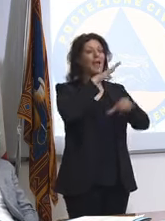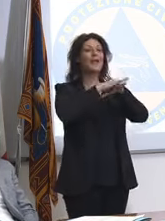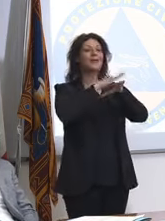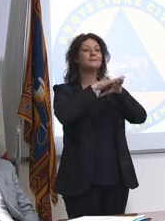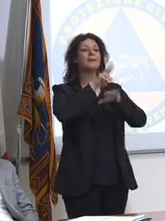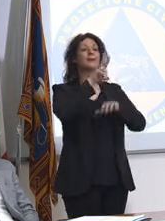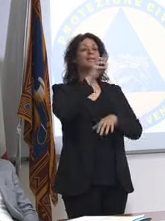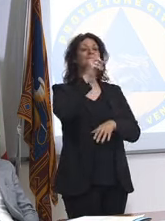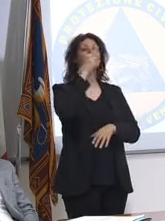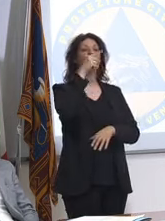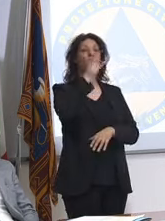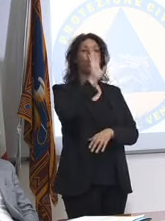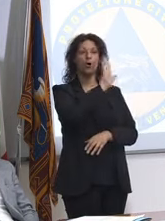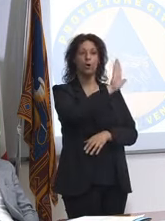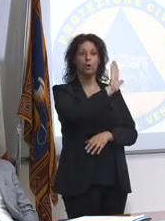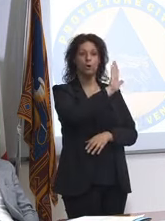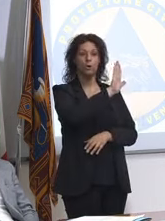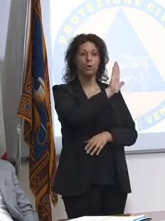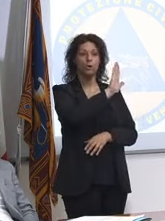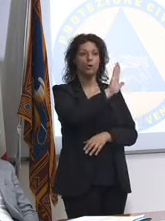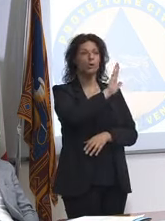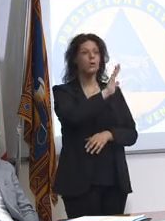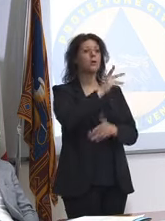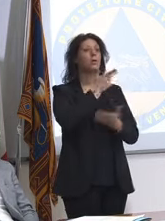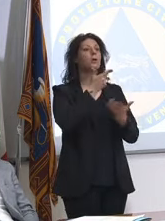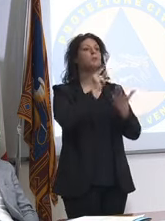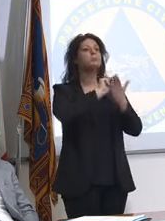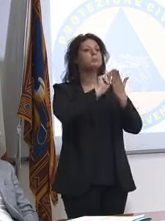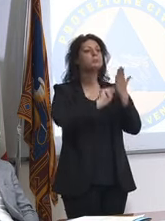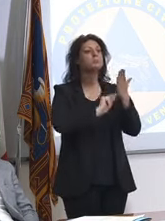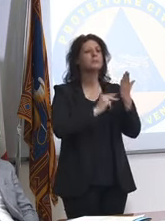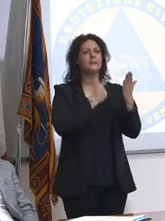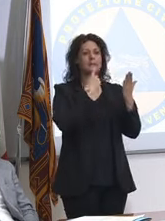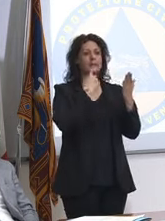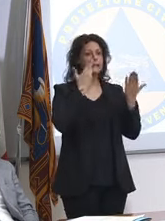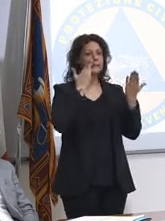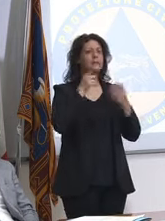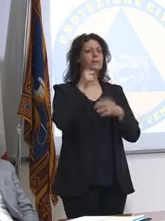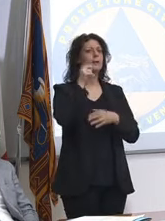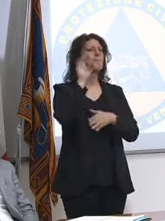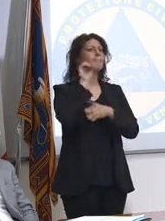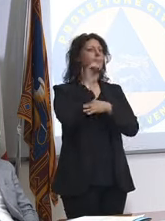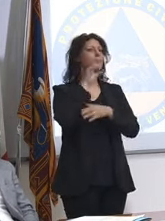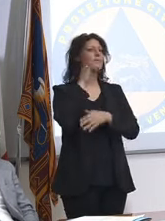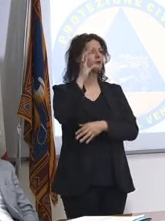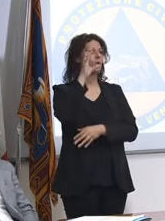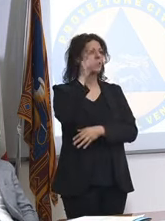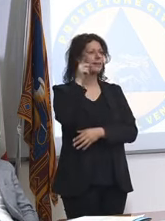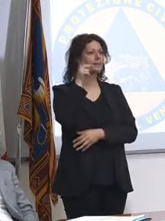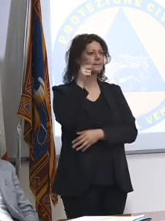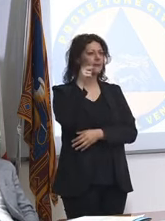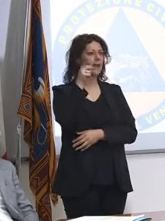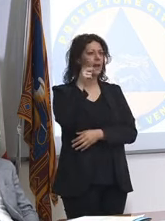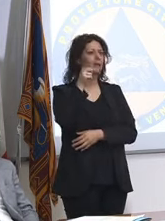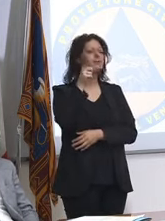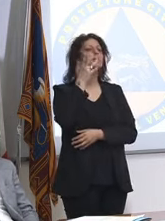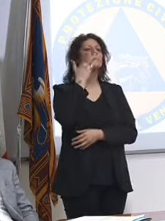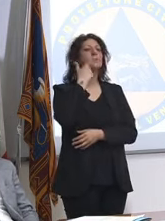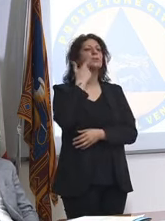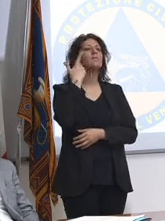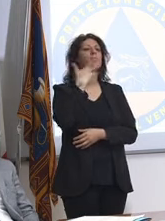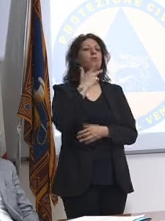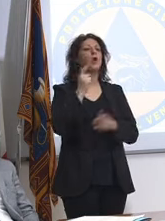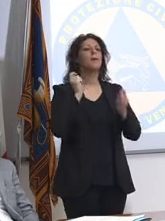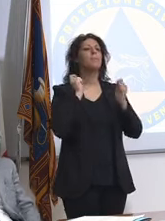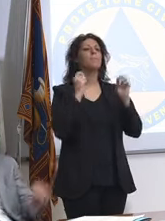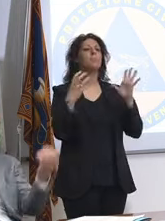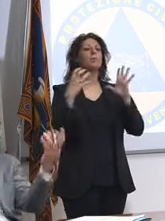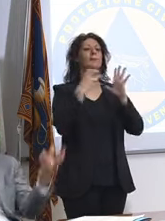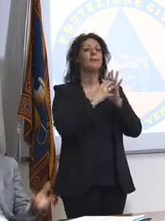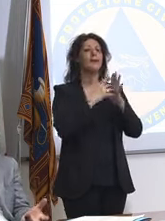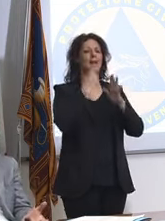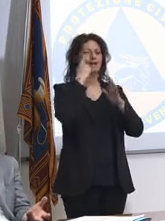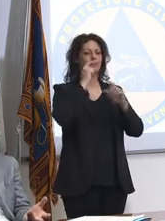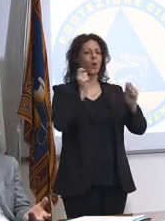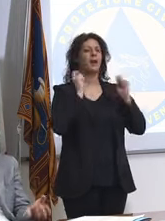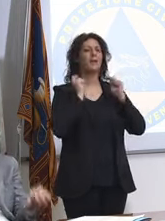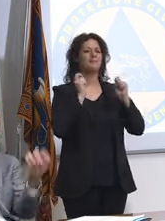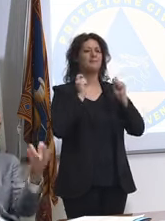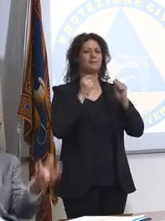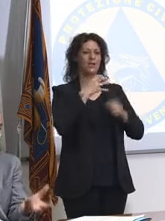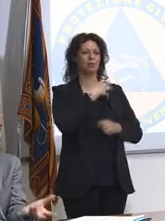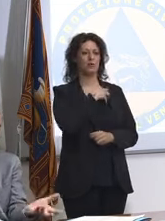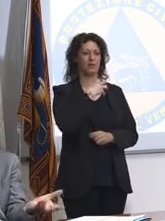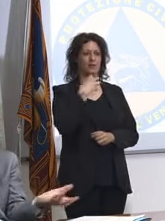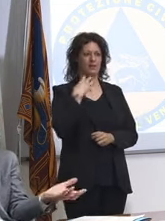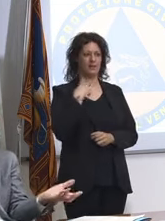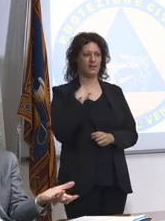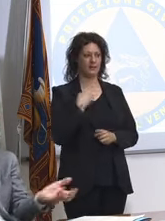anche scritta dal professore e dai suoi collaboratori e per una richiesta di pubblicazione delle riviste scientifiche. È facile.